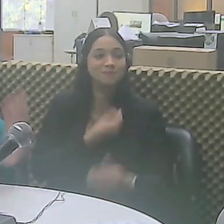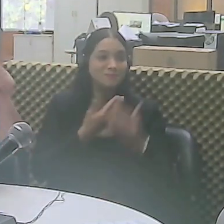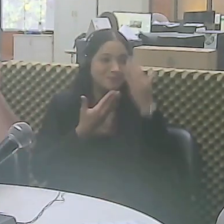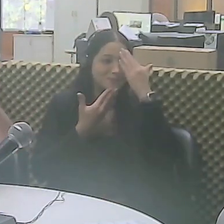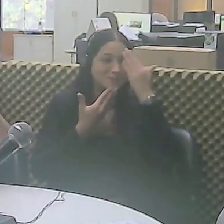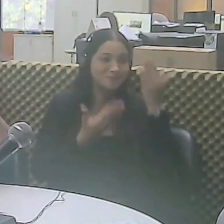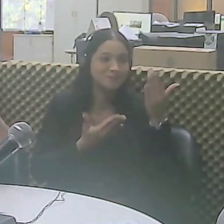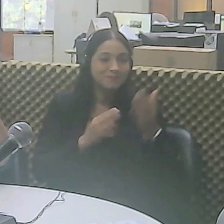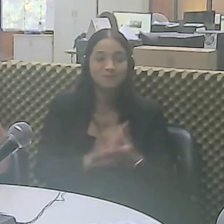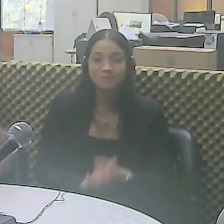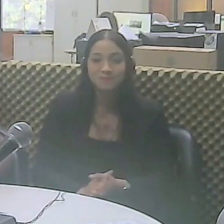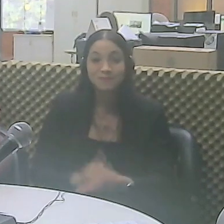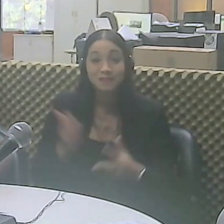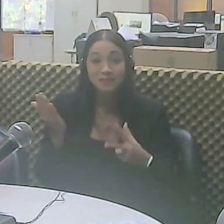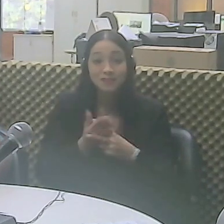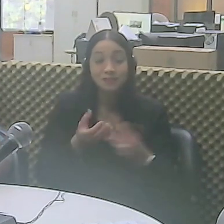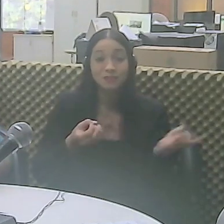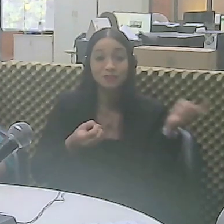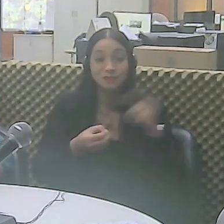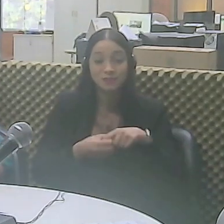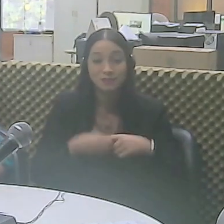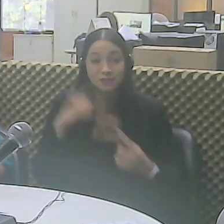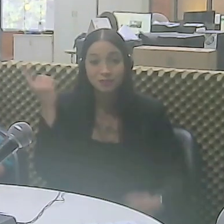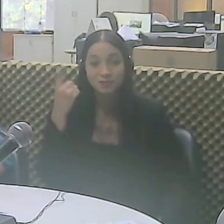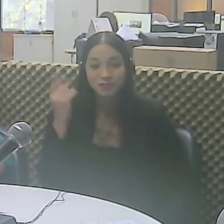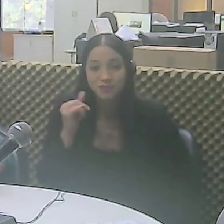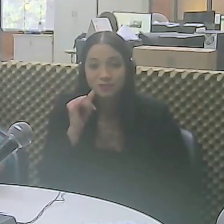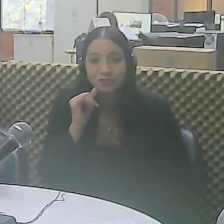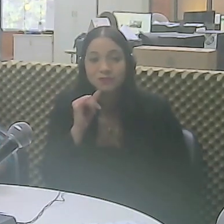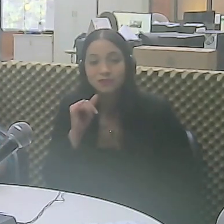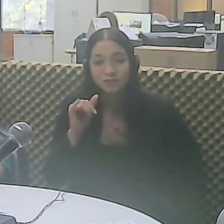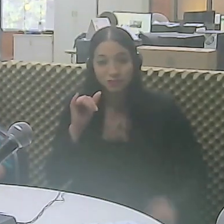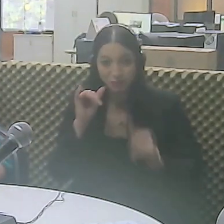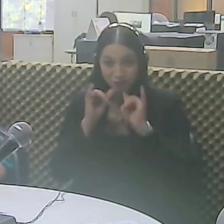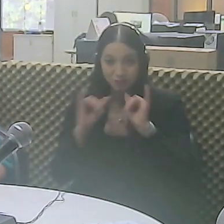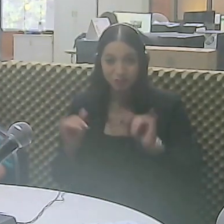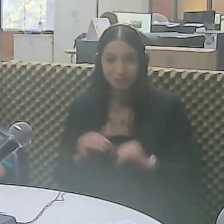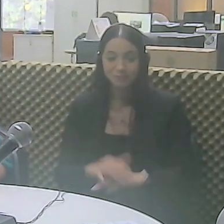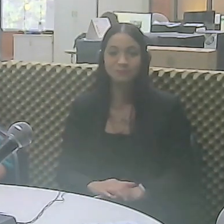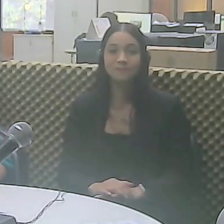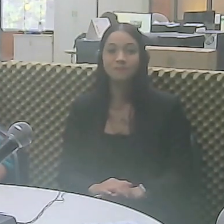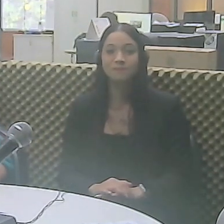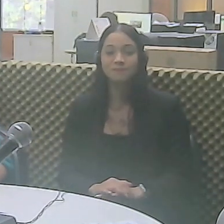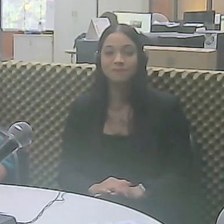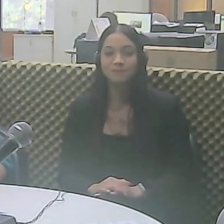obrigada. Pessoal, vamos para um rápido intervalo. Voltamos daqui a pouquinho com o Giro de Notícias.